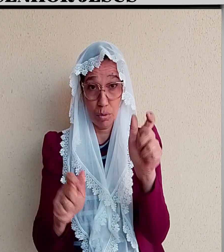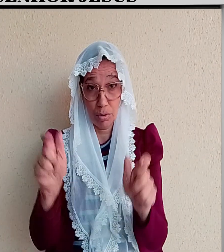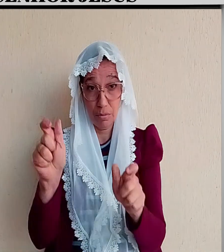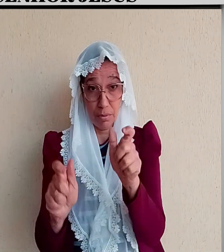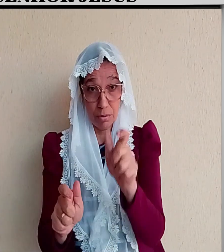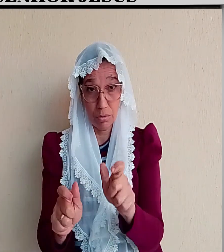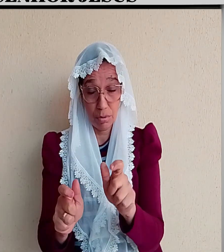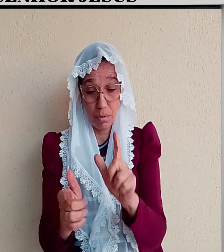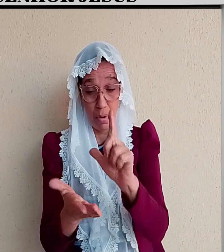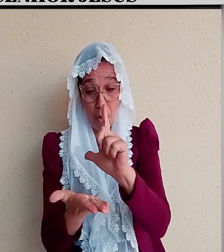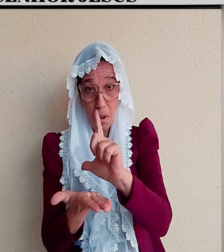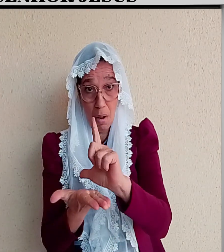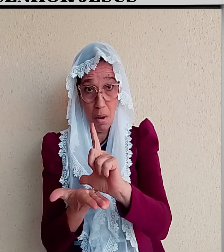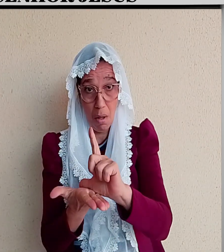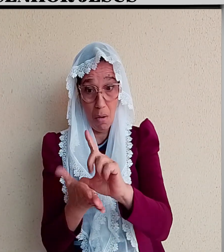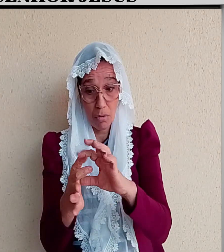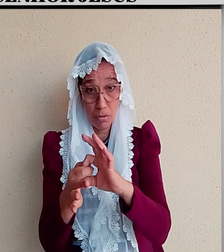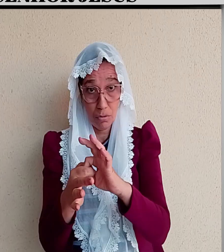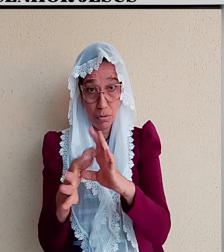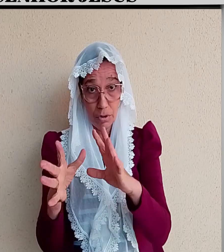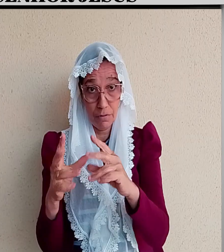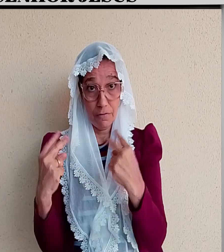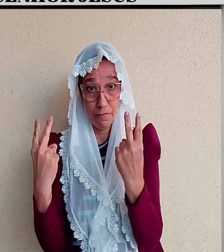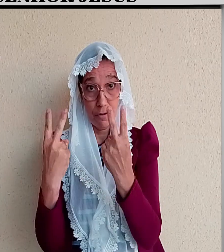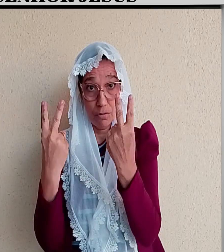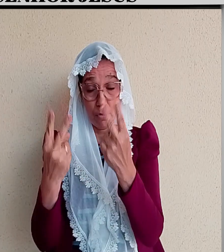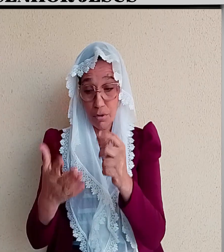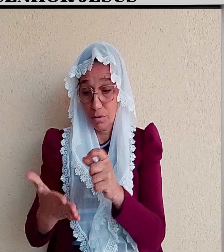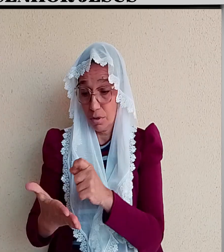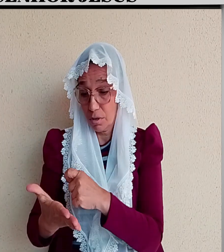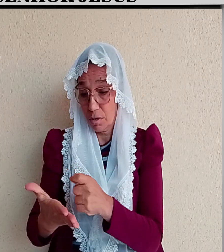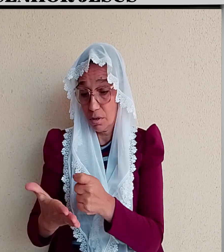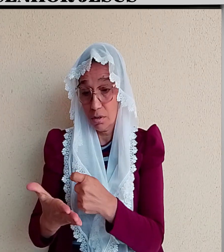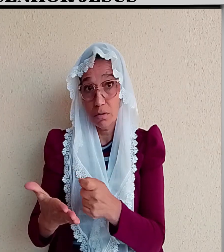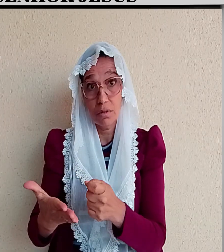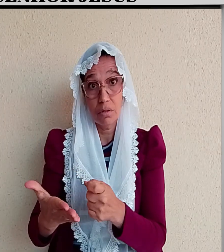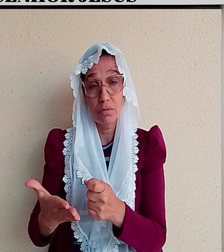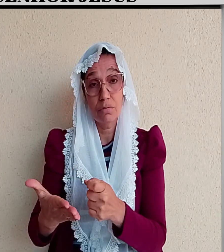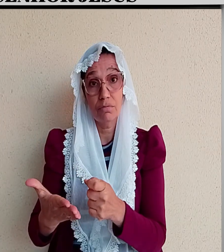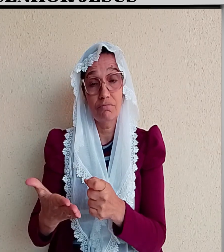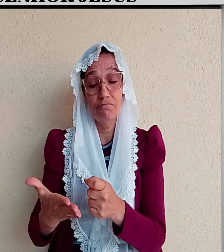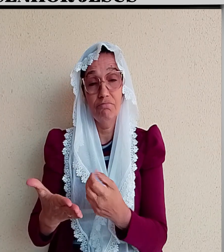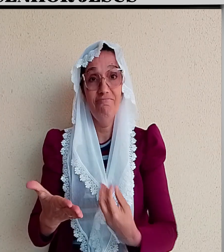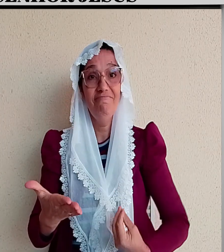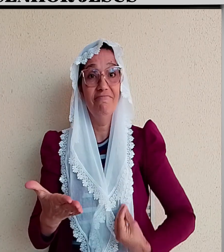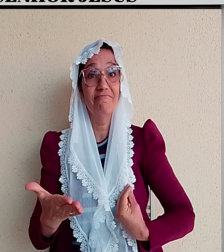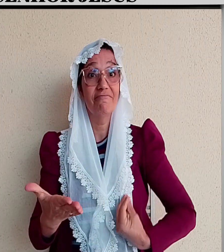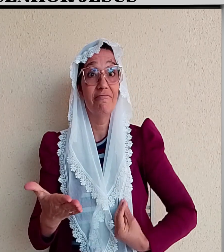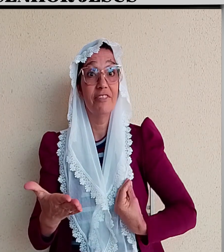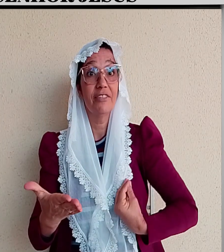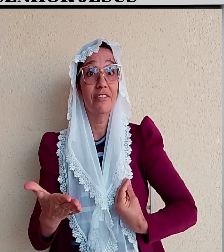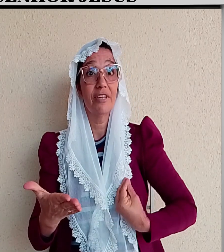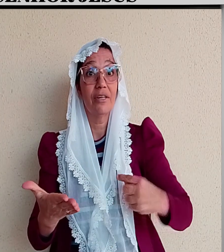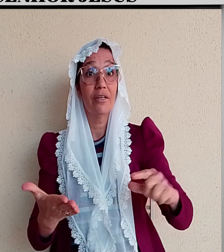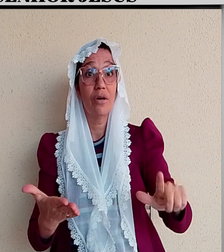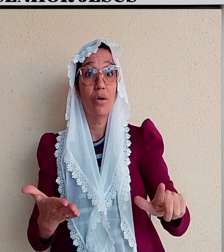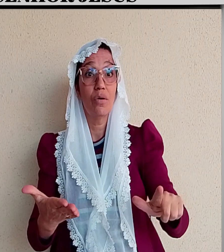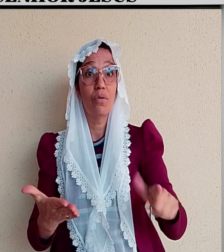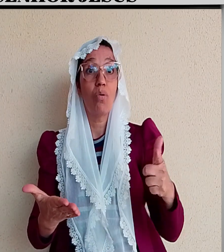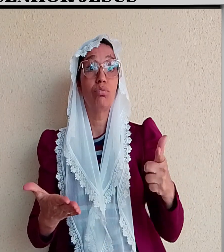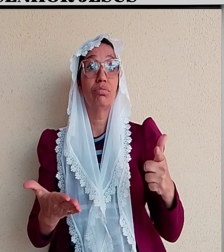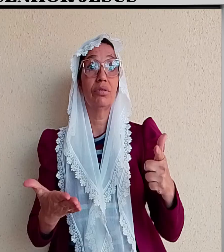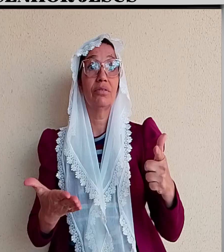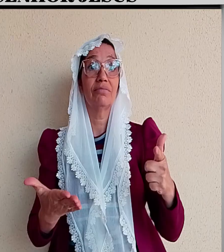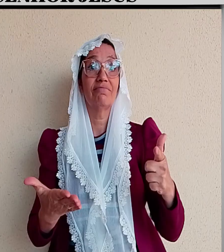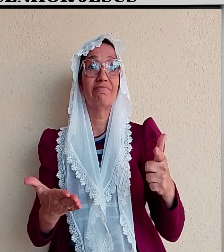Jesus. Aleluia. Santo é o Senhor. Nós do céu assistimos à ressurreição de Cristo. Aleluia. E olha que